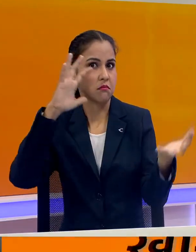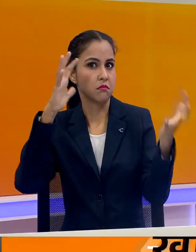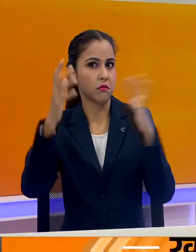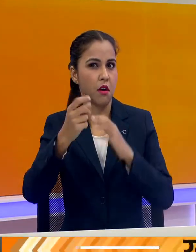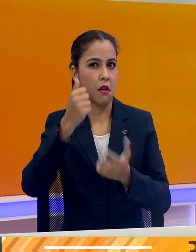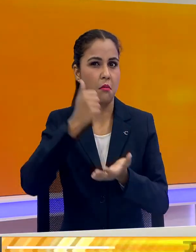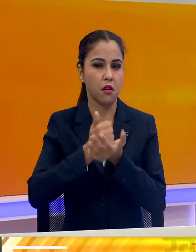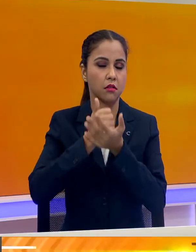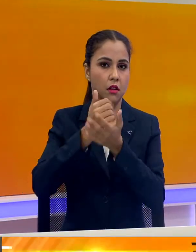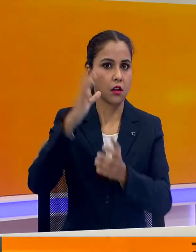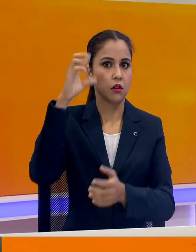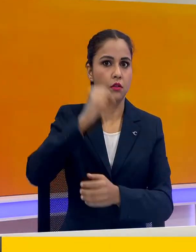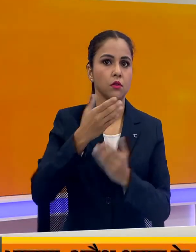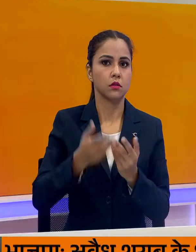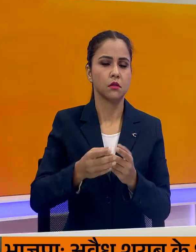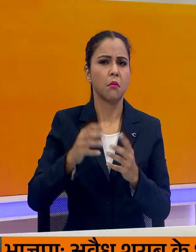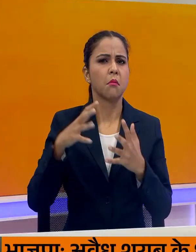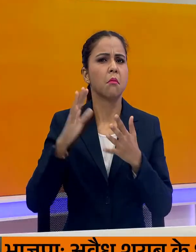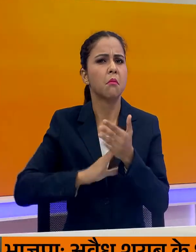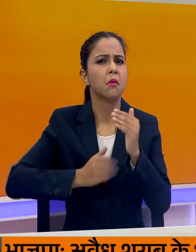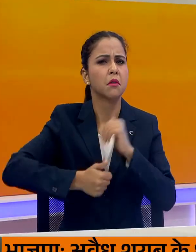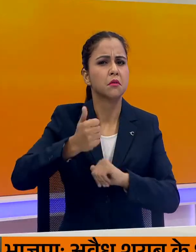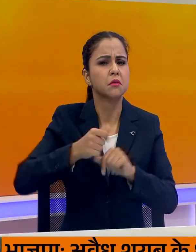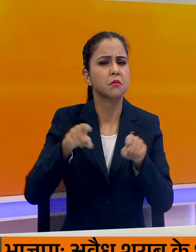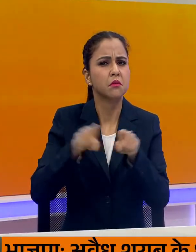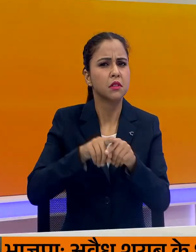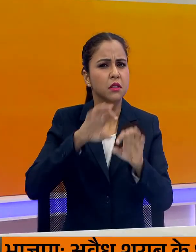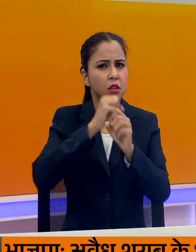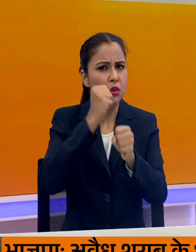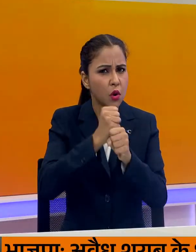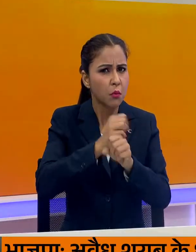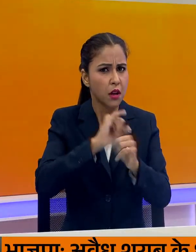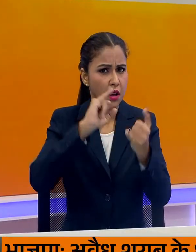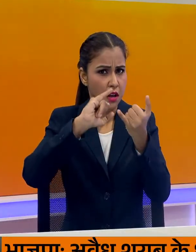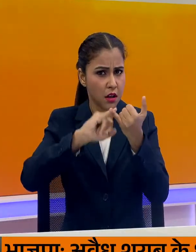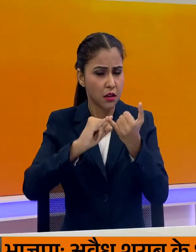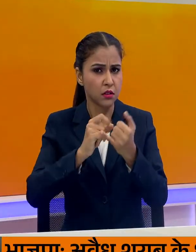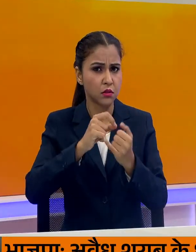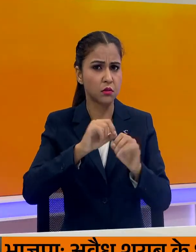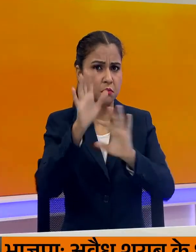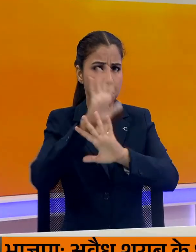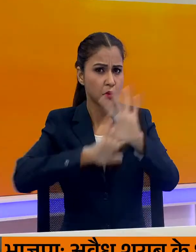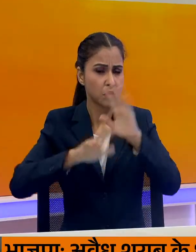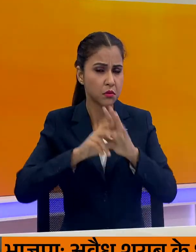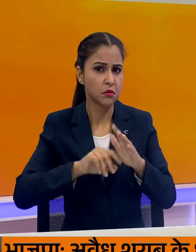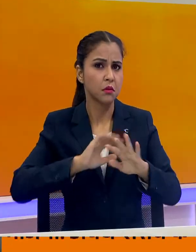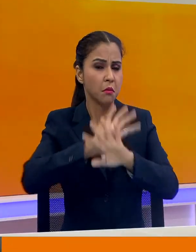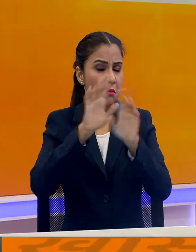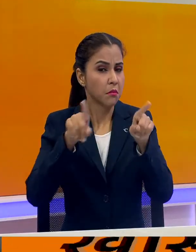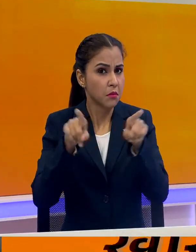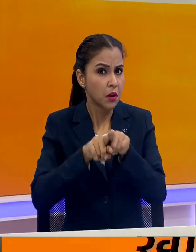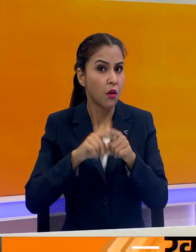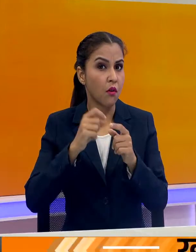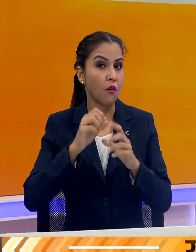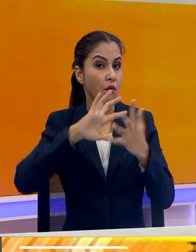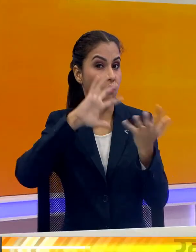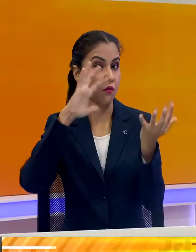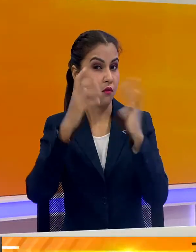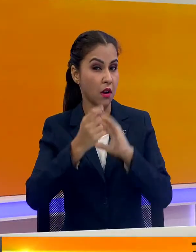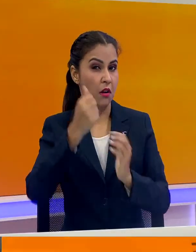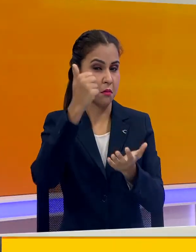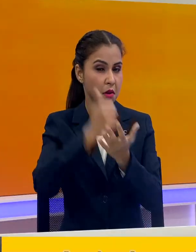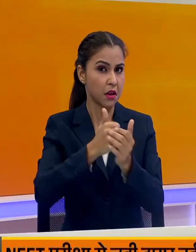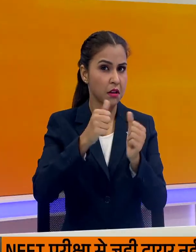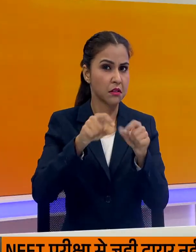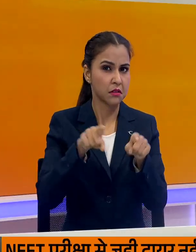पहुंच गई थी। प्रदेश सरकार ने मसौदा तैयार किया, सतलुज पेयजल परियोजना का प्लान बनाया और वर्ल्ड बैंक की मदद से इसे अमली जामा